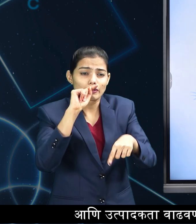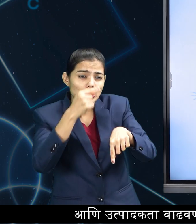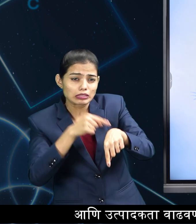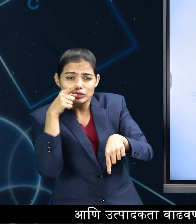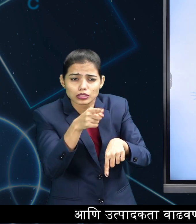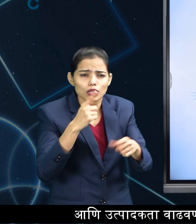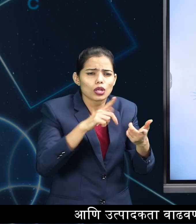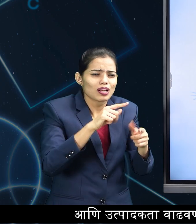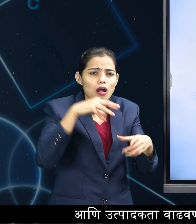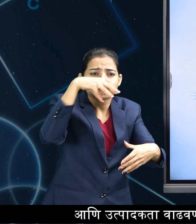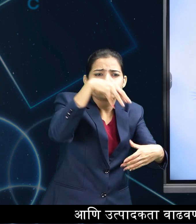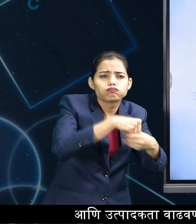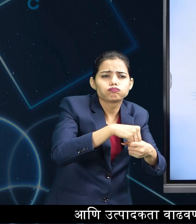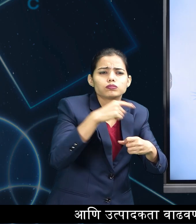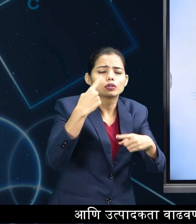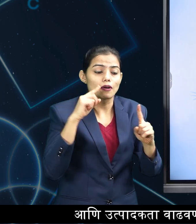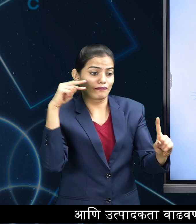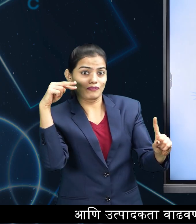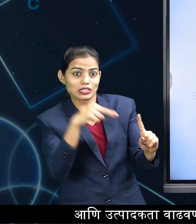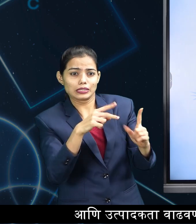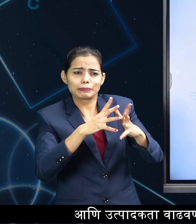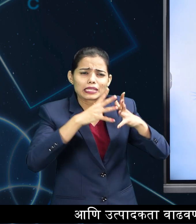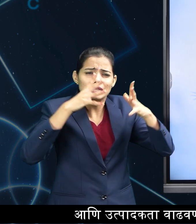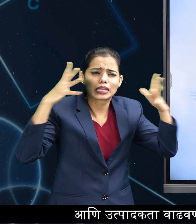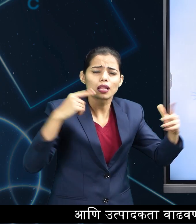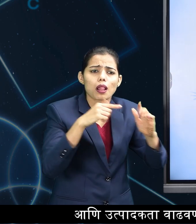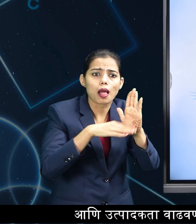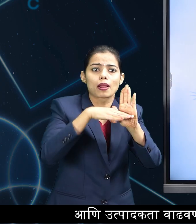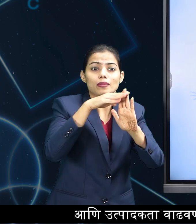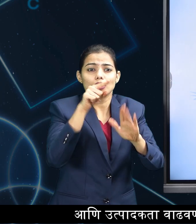उत्पादनता वाढवण्यासाठी आवश्यक सुधारणा करण्यास मदत करू शकतात.